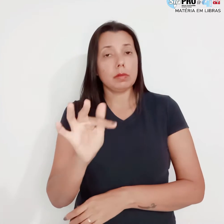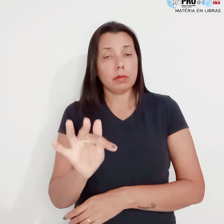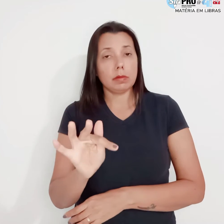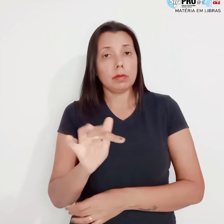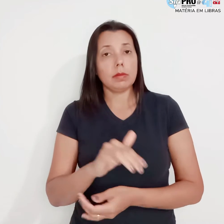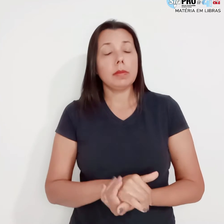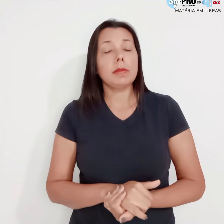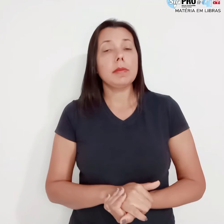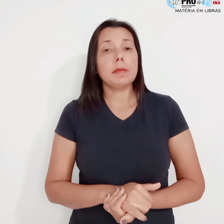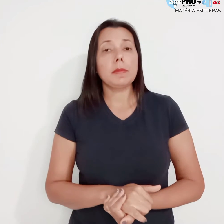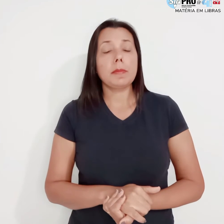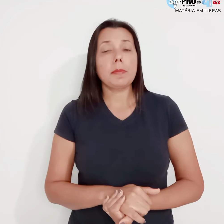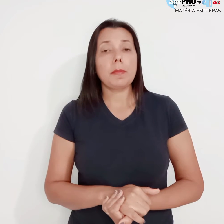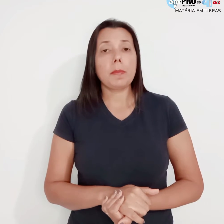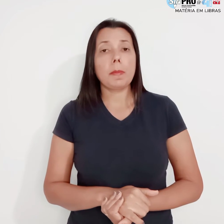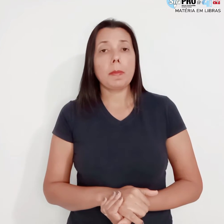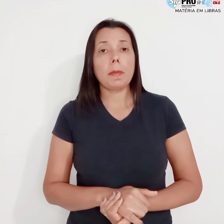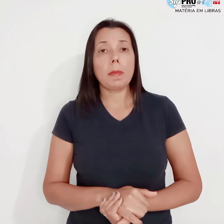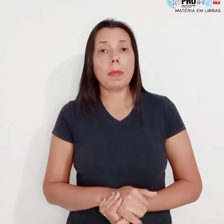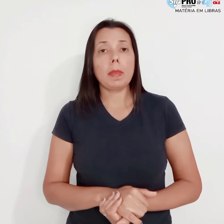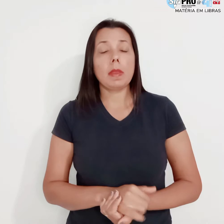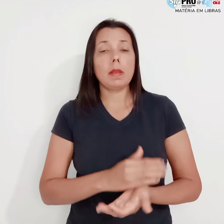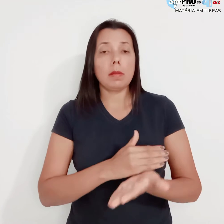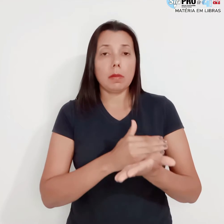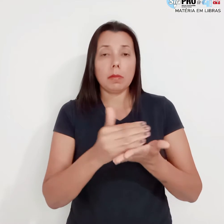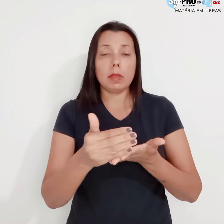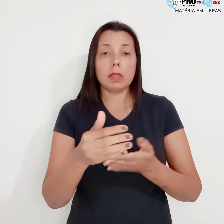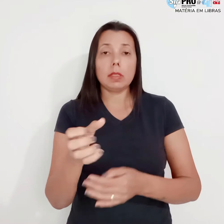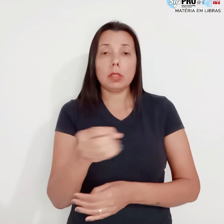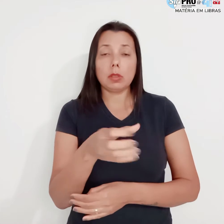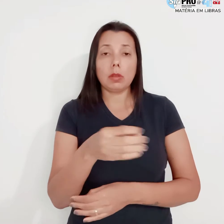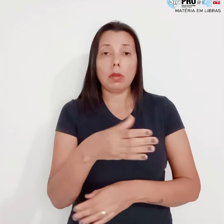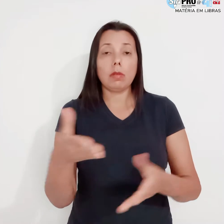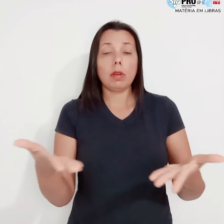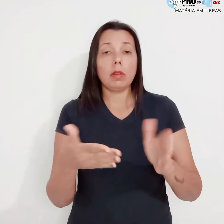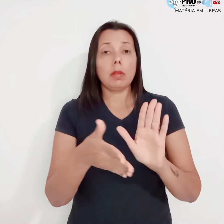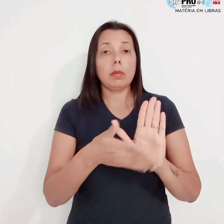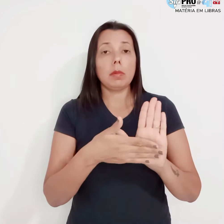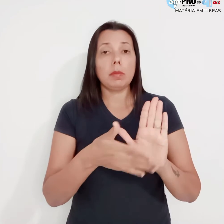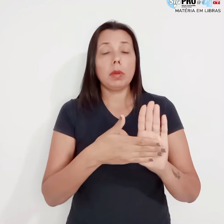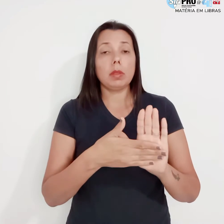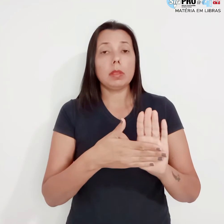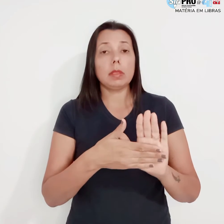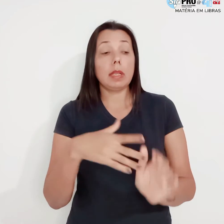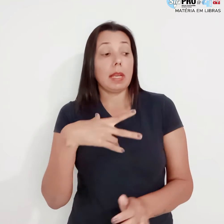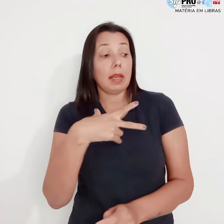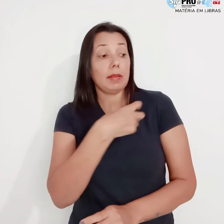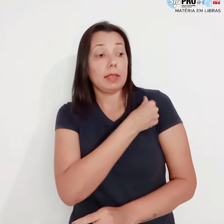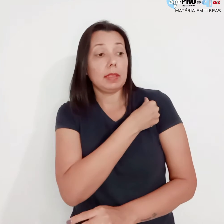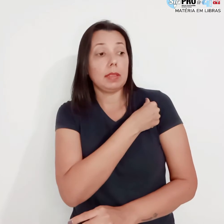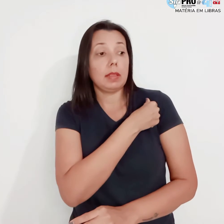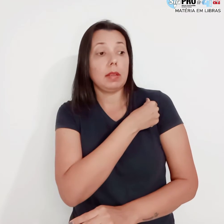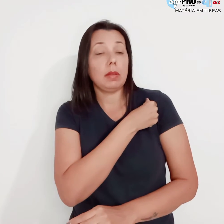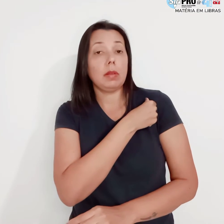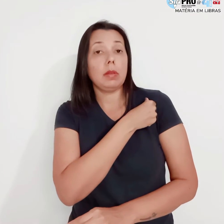Federal, SimproDF, inicia nova fase da campanha, pela vacinação da categoria.